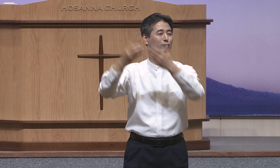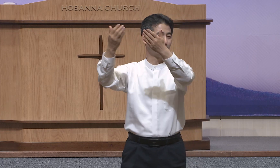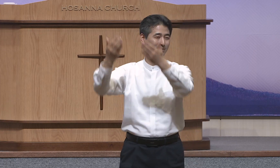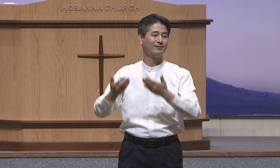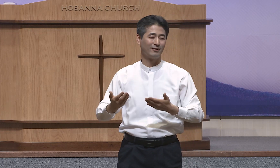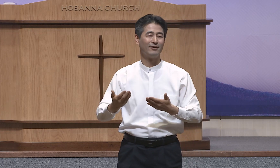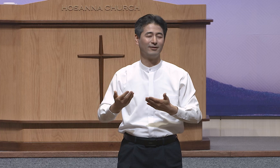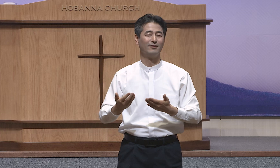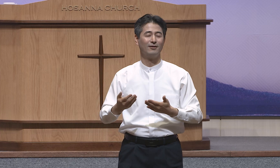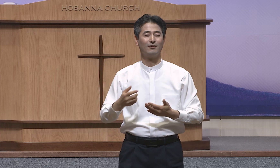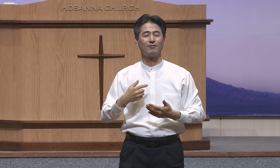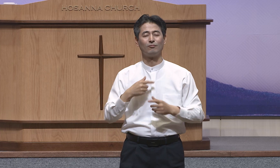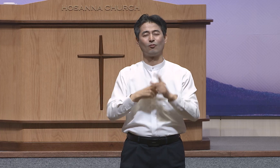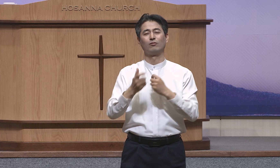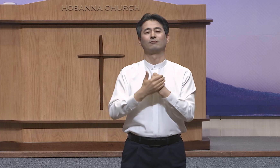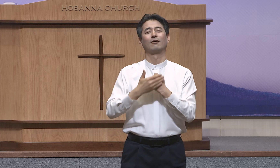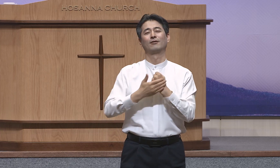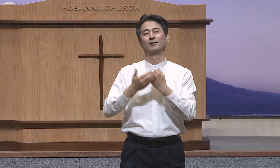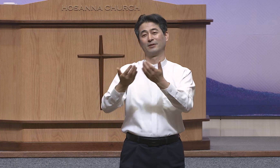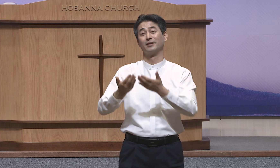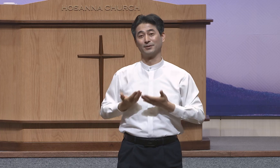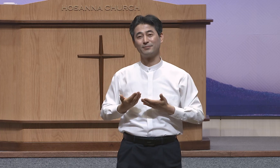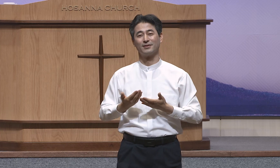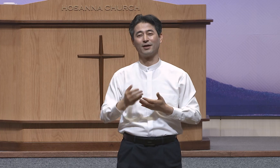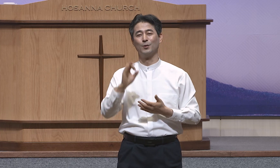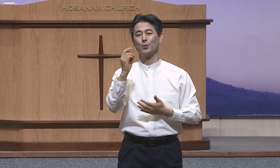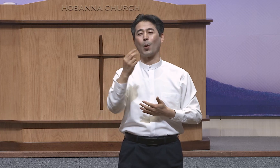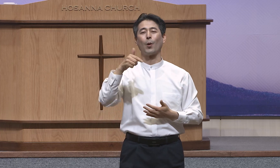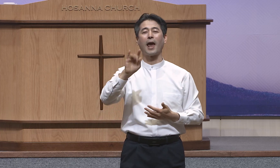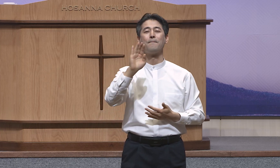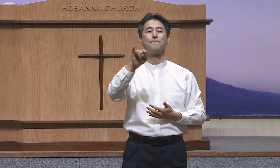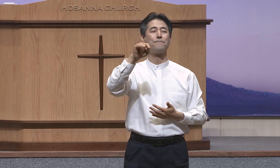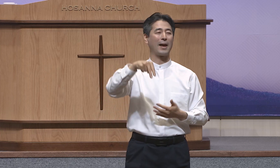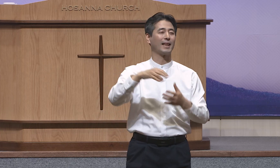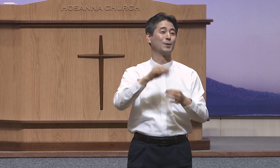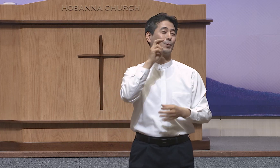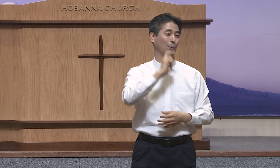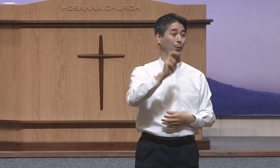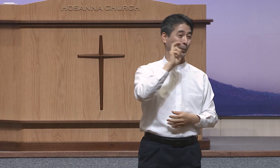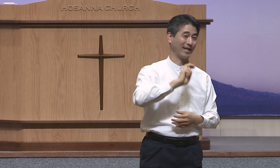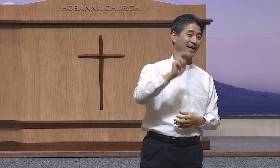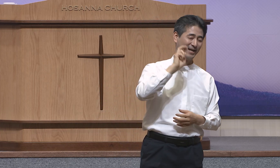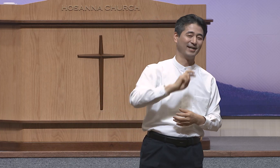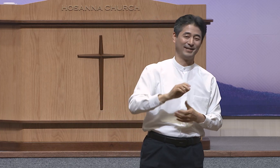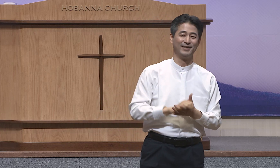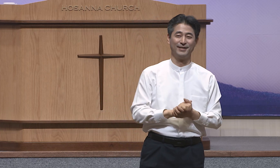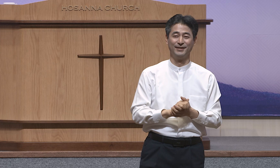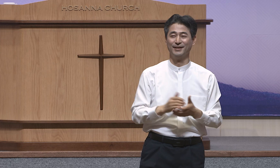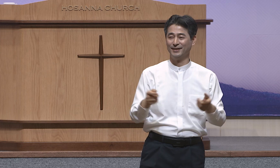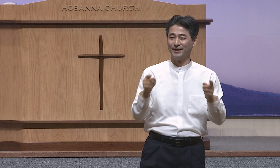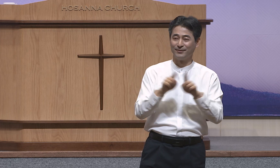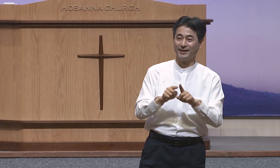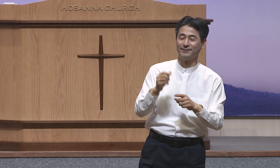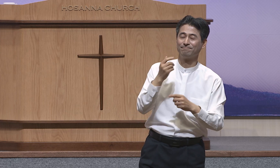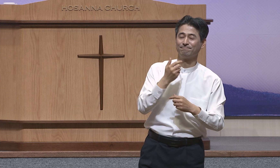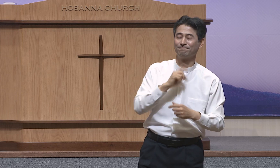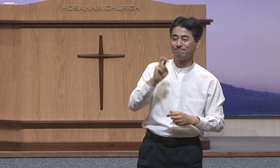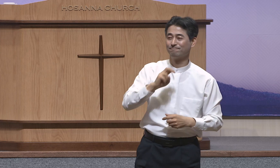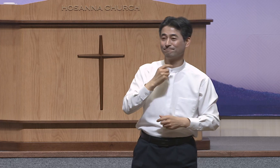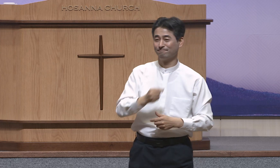저를 지켜주신다라고 그것을 깨달았는데, 오늘 저의 깨달음을 같이